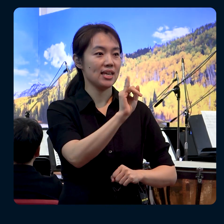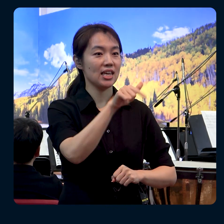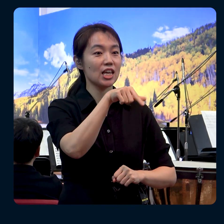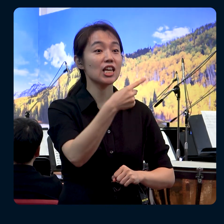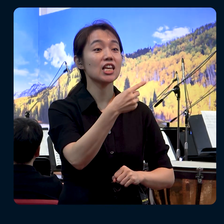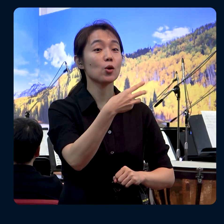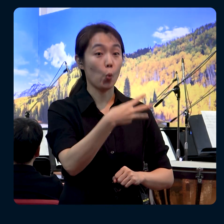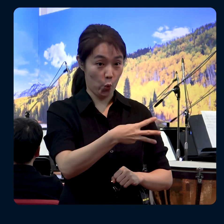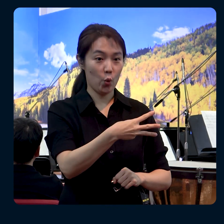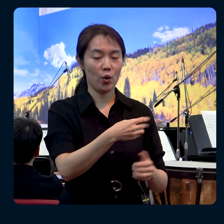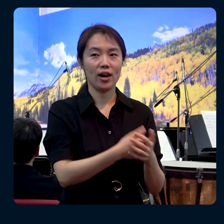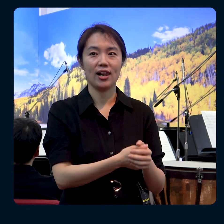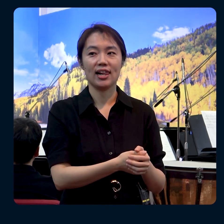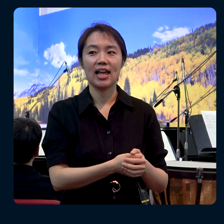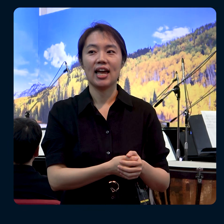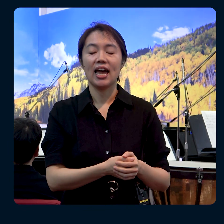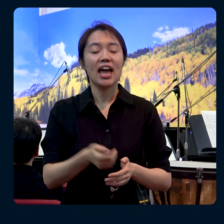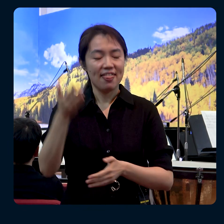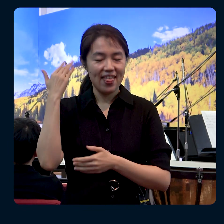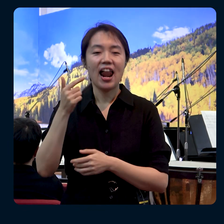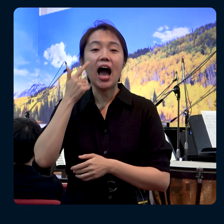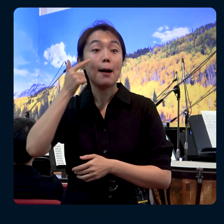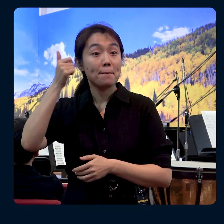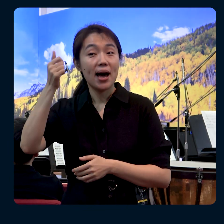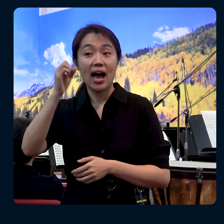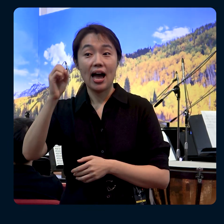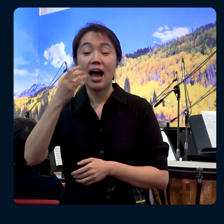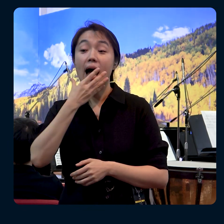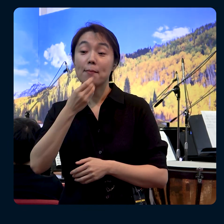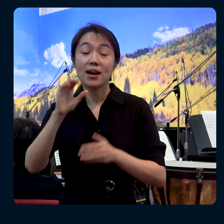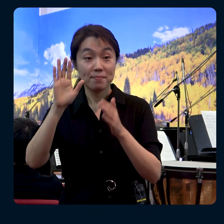같지 않습니까? 그렇습니다. 아브라함 때도 비골이 있었어요.